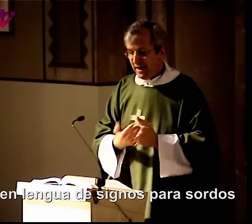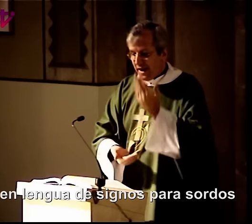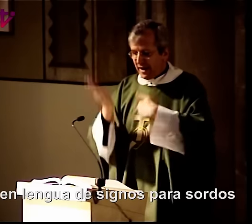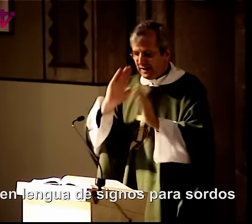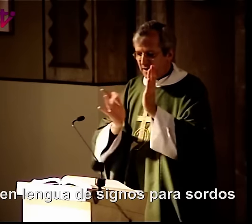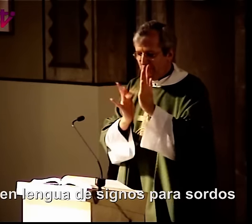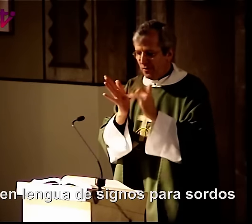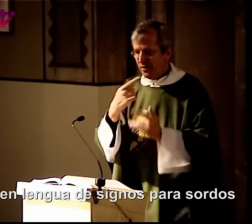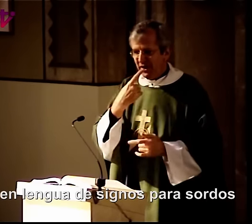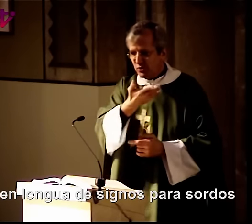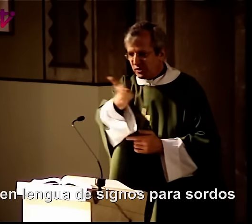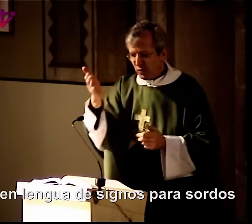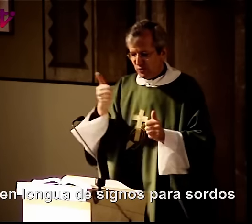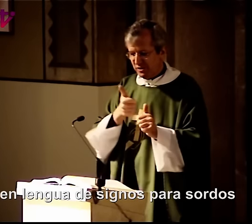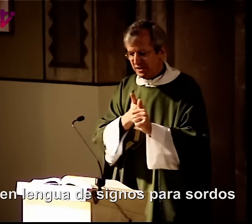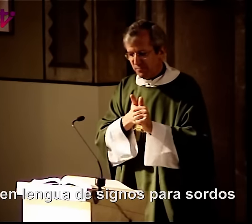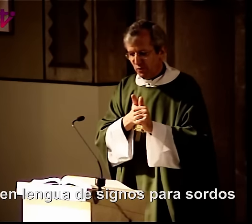En aquel tiempo Jesús dijo a sus discípulos: